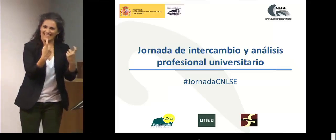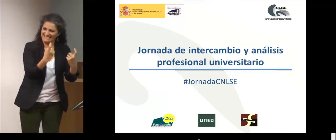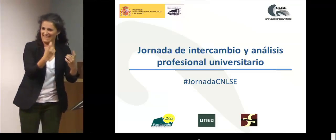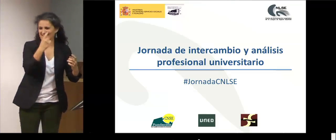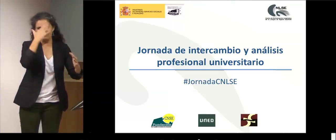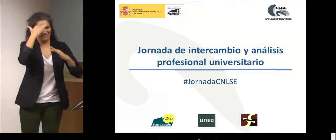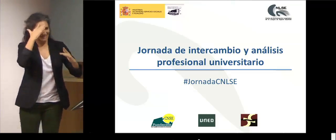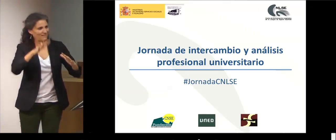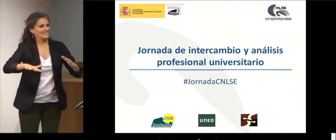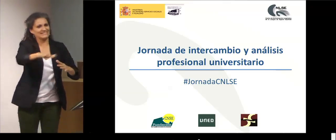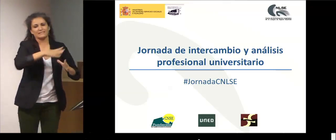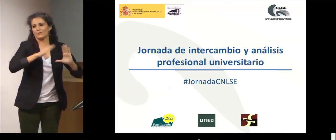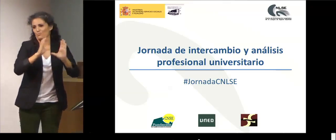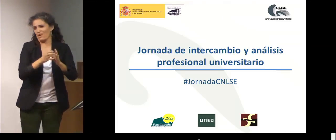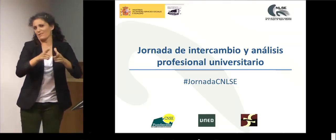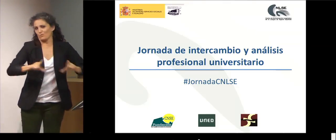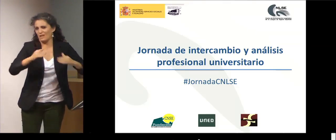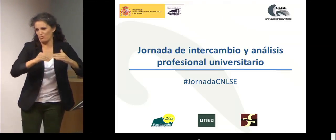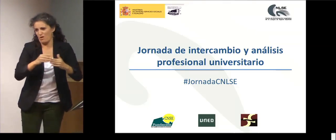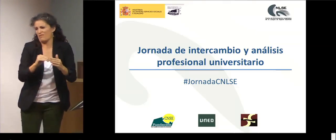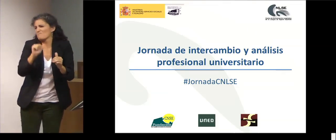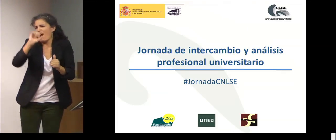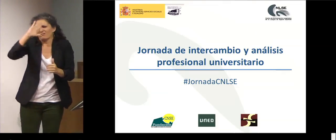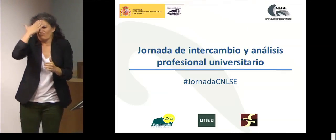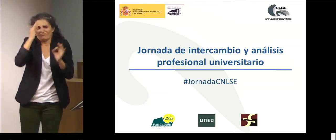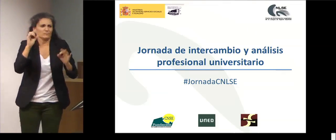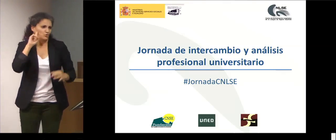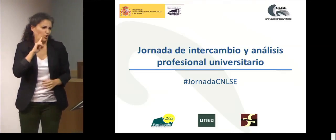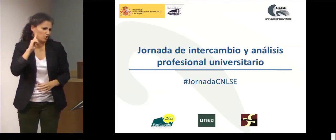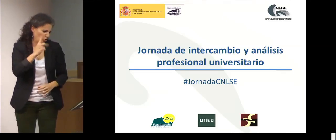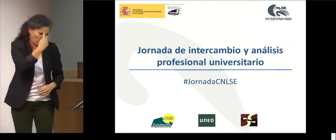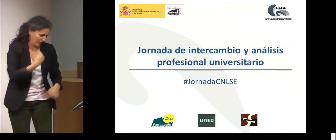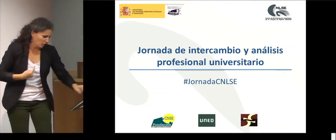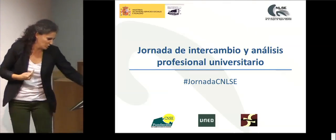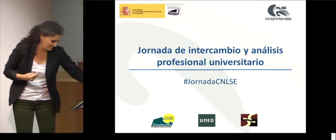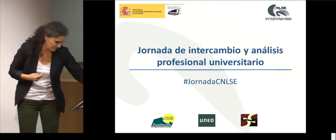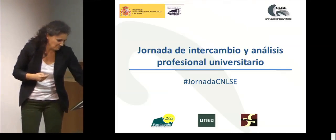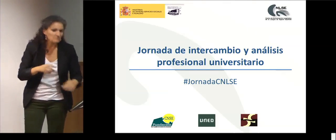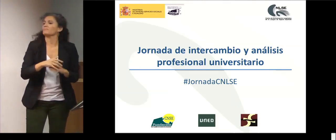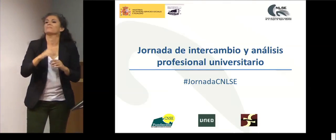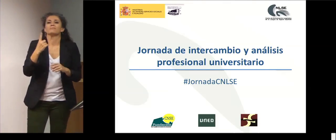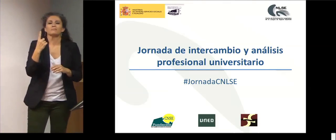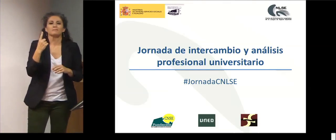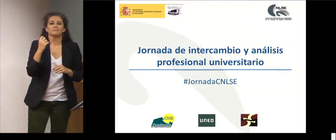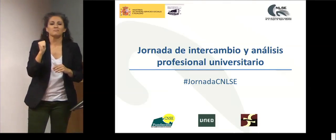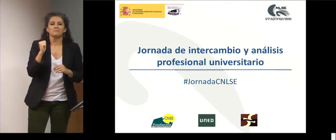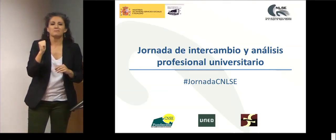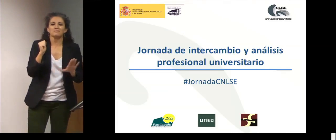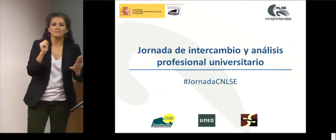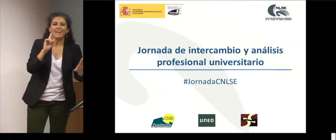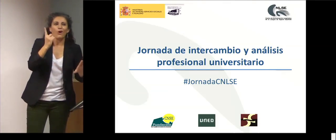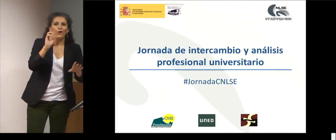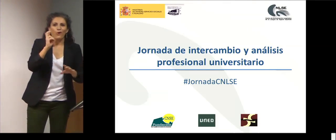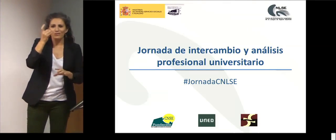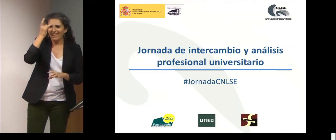C2 pero siempre sin perder de vista las necesidades y las expectativas de las de las usuarios de la